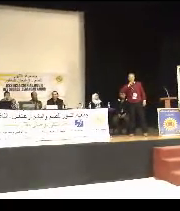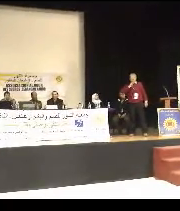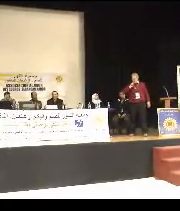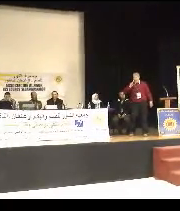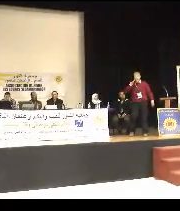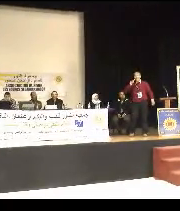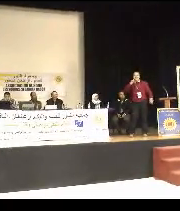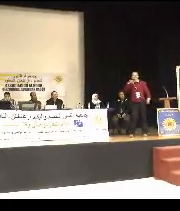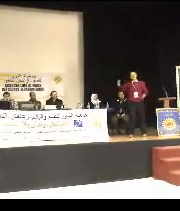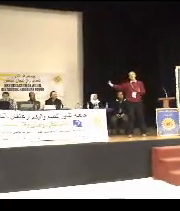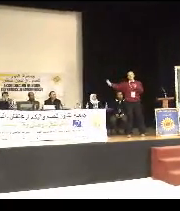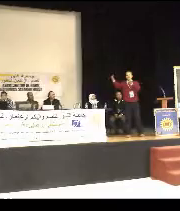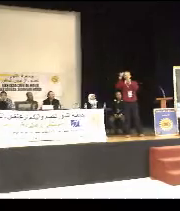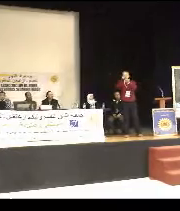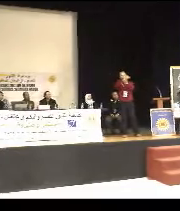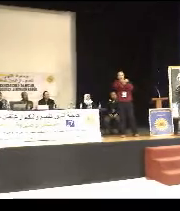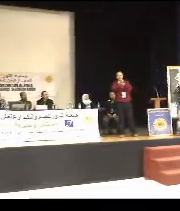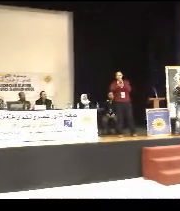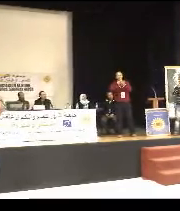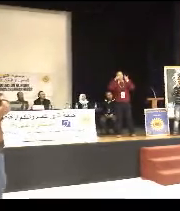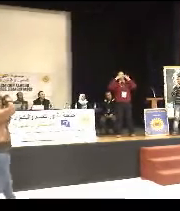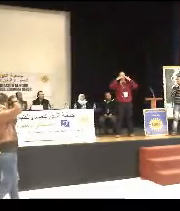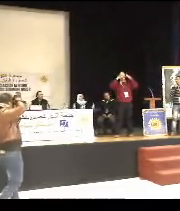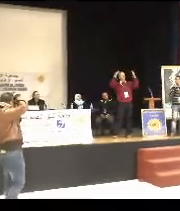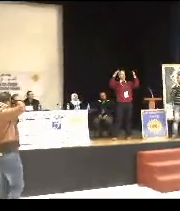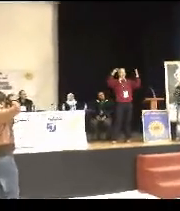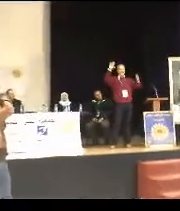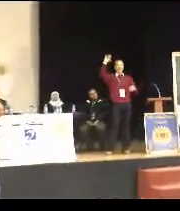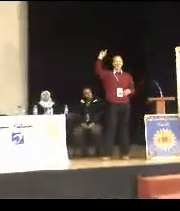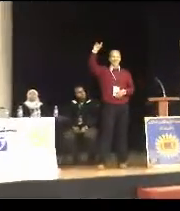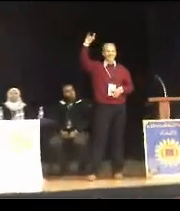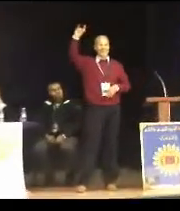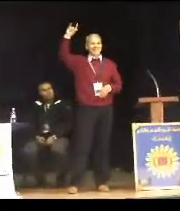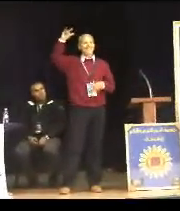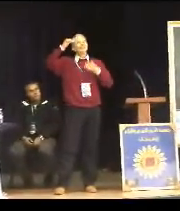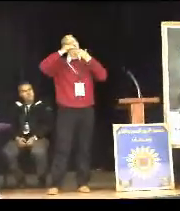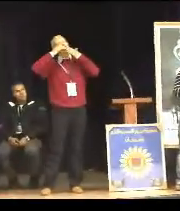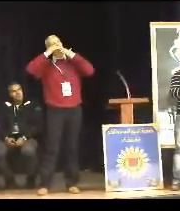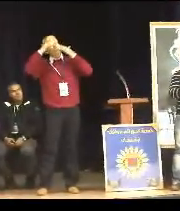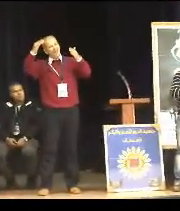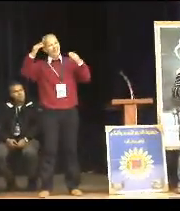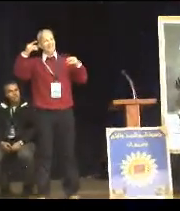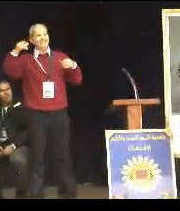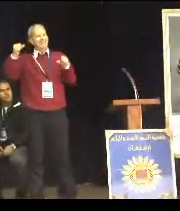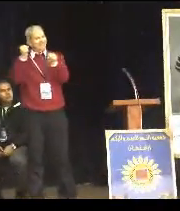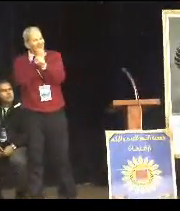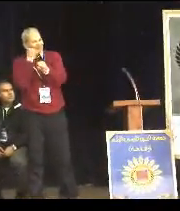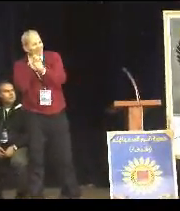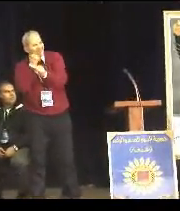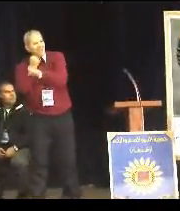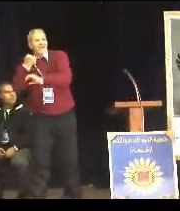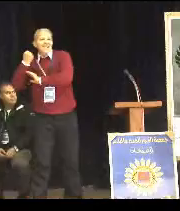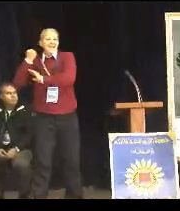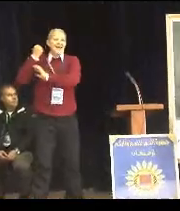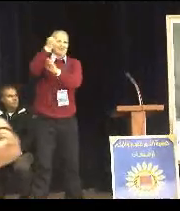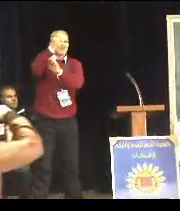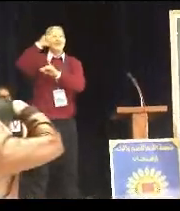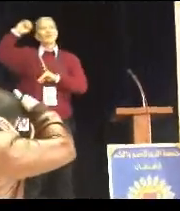الإخوان الصوم الحاضرين، ترحب بكم وتنشكر كثير الحضور ديال الإخوان المختلف، تنشكر